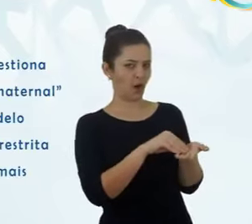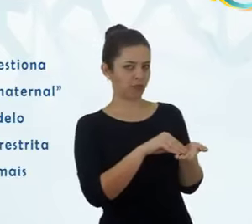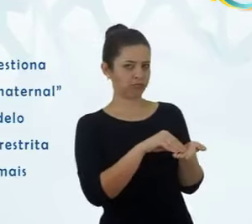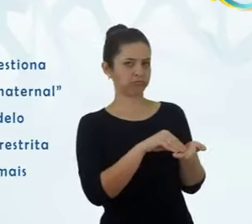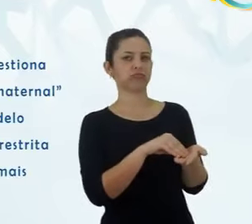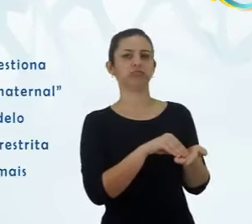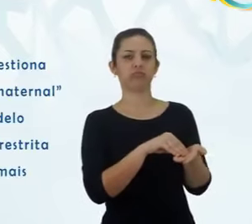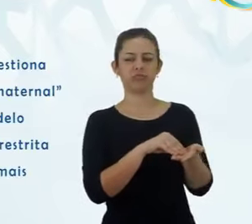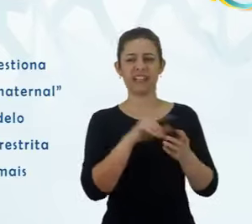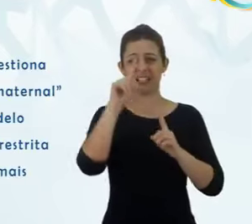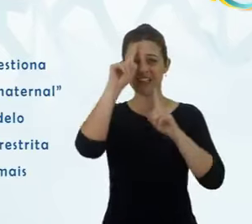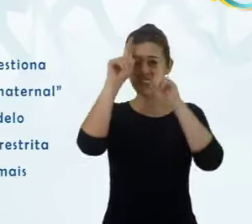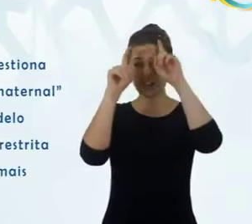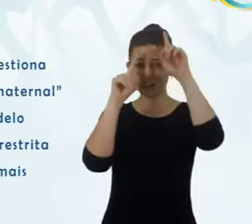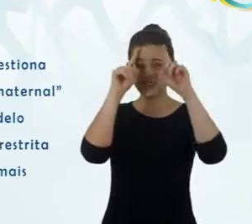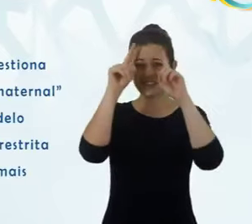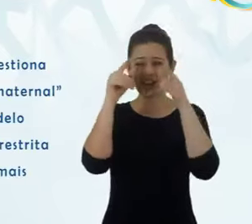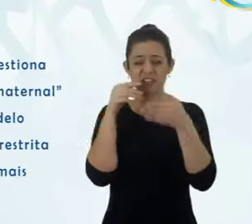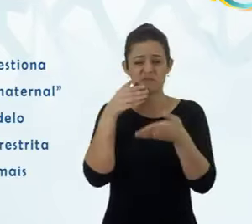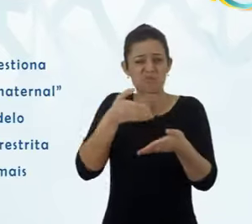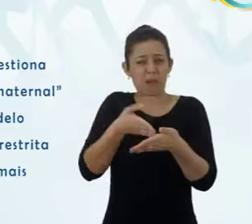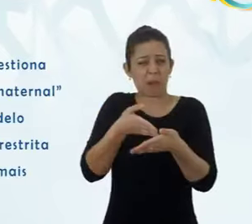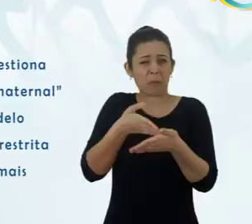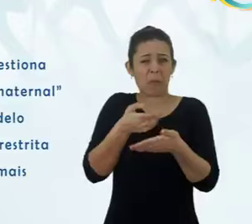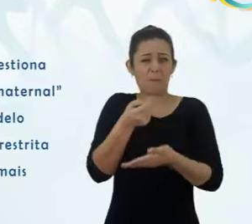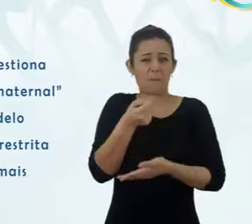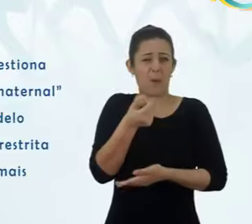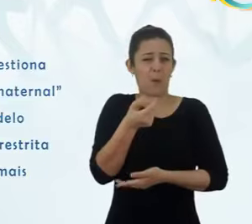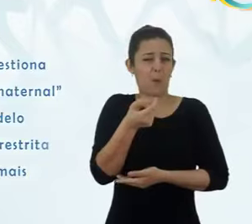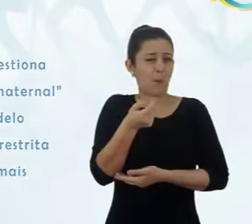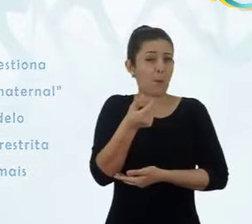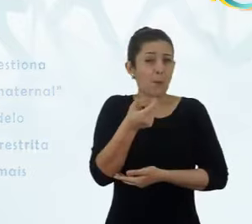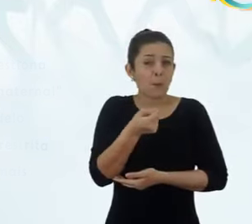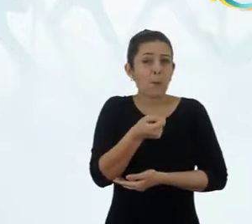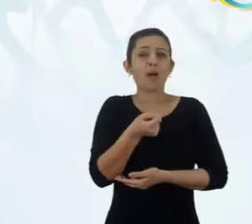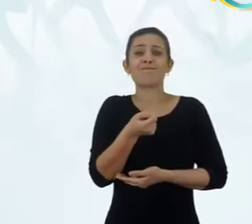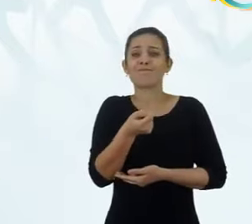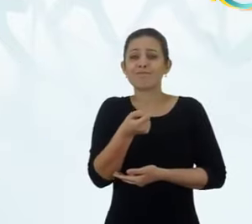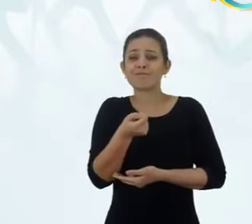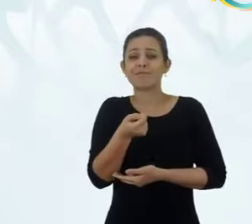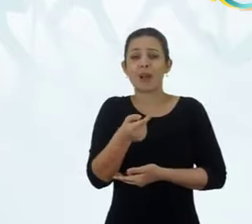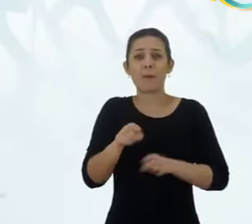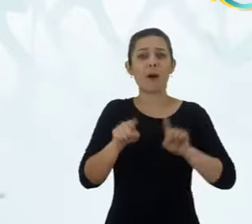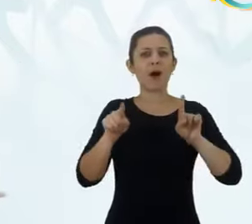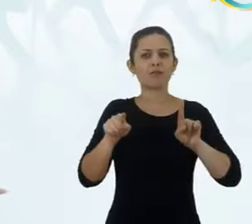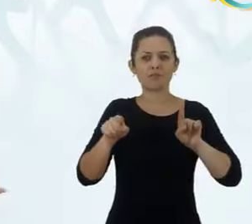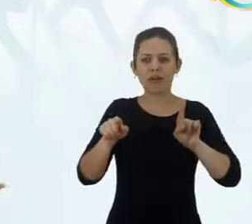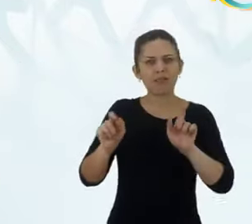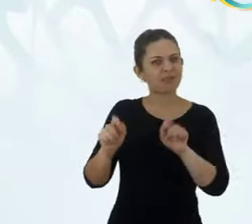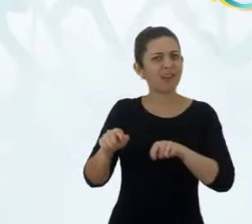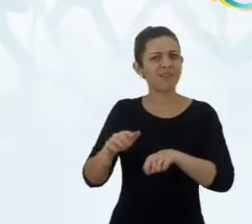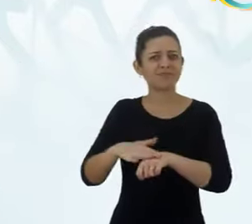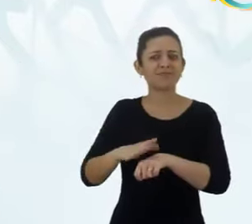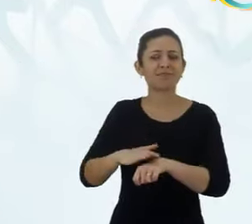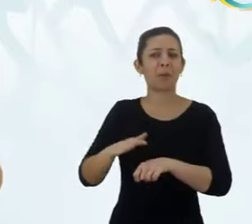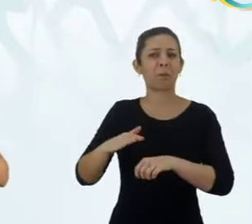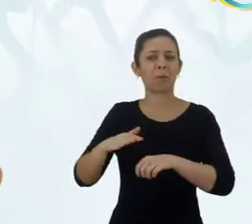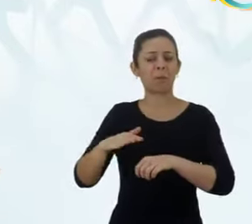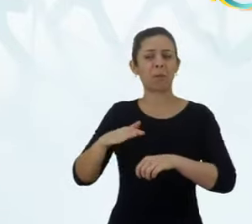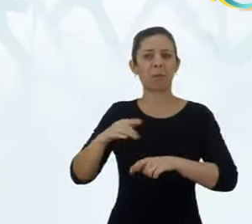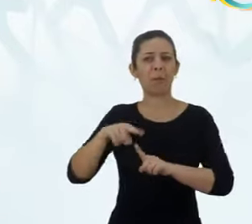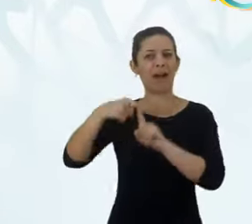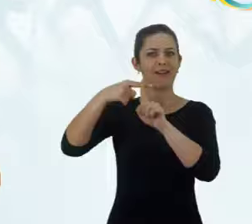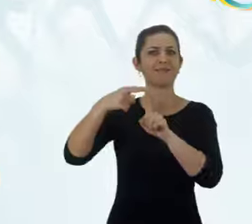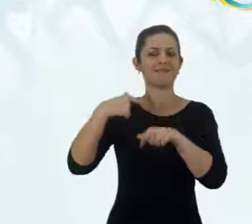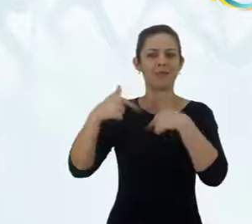fazendo também. A criatividade do aluno é restrita e o aluno poderia estar produzindo mais. E ele acaba por